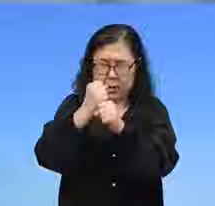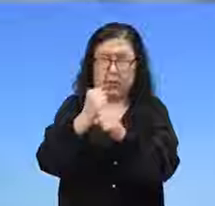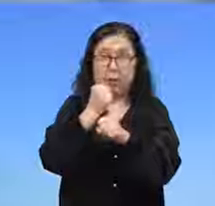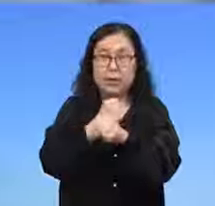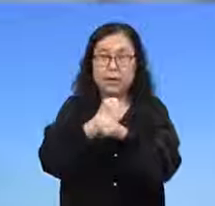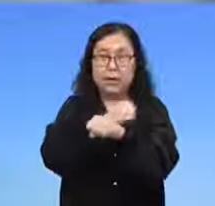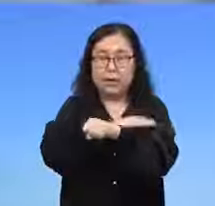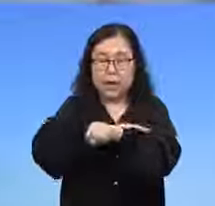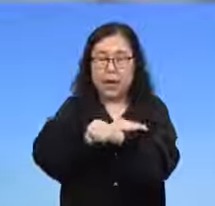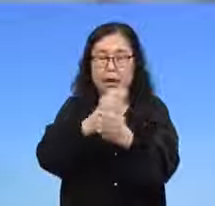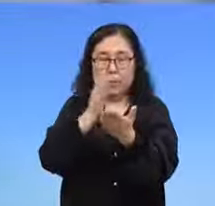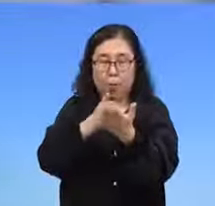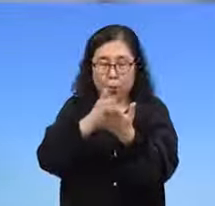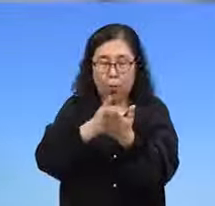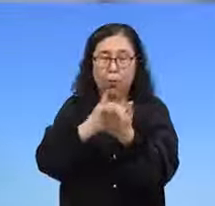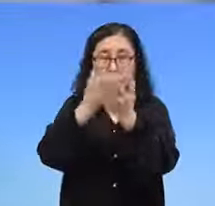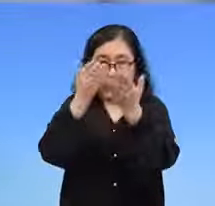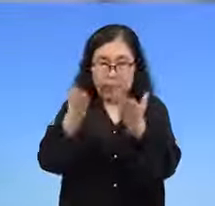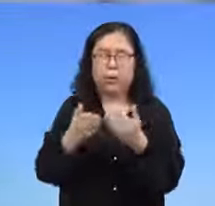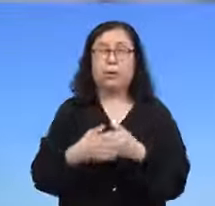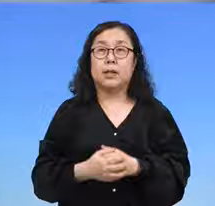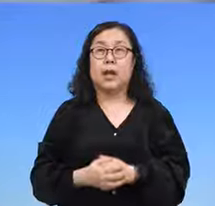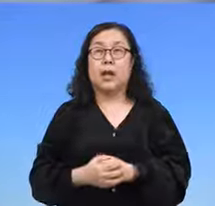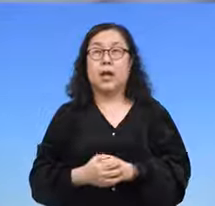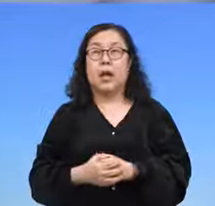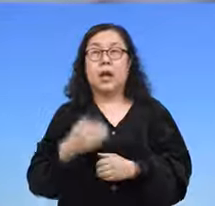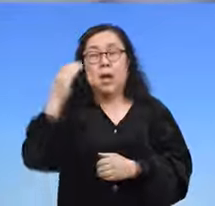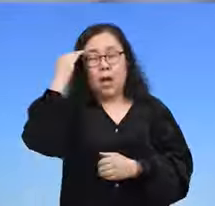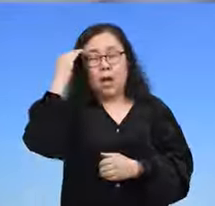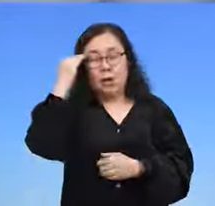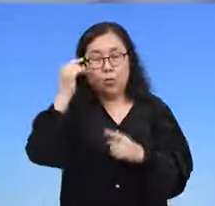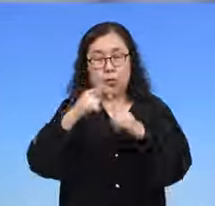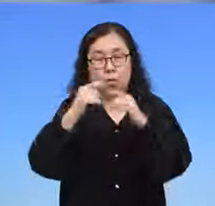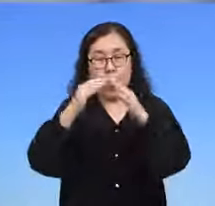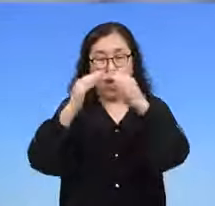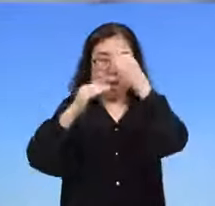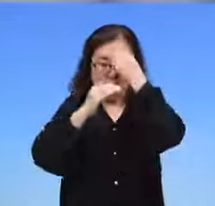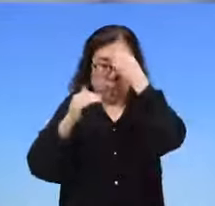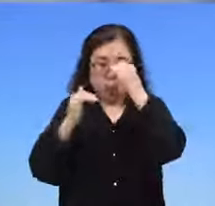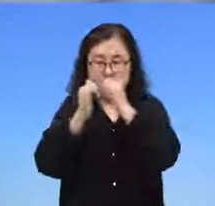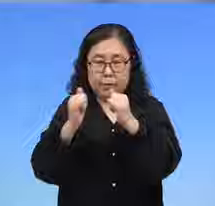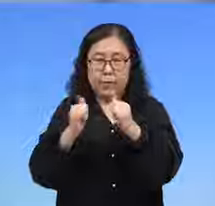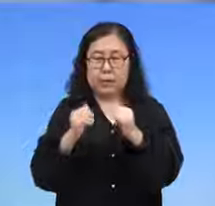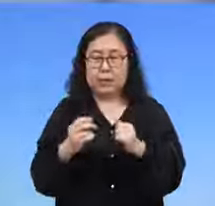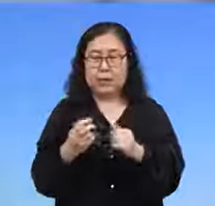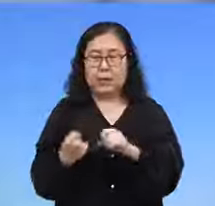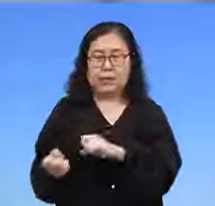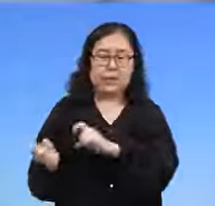다시 보고를 드릴 예정입니다. 한국교회 성도님들 살아 계십니다.